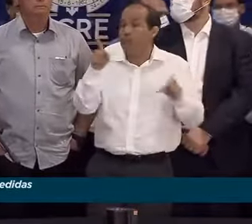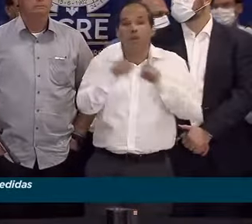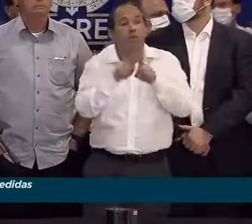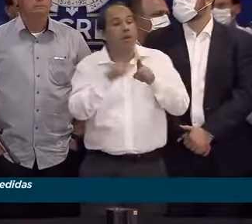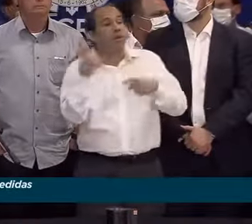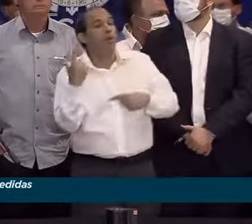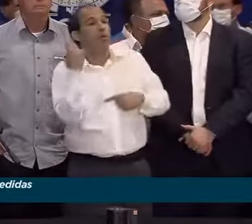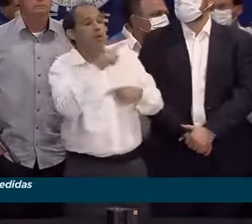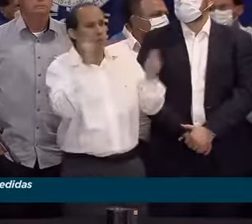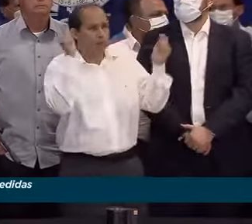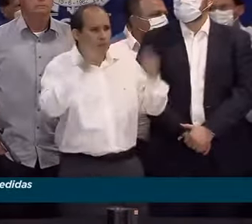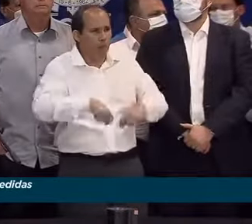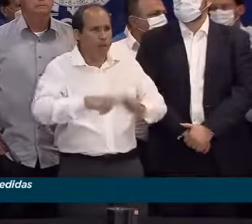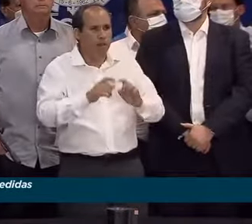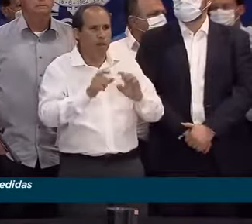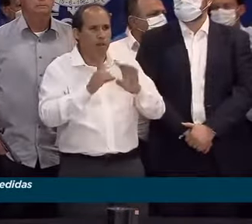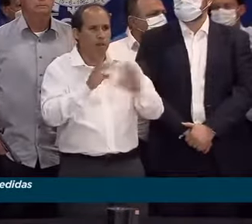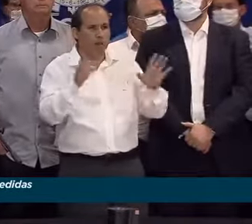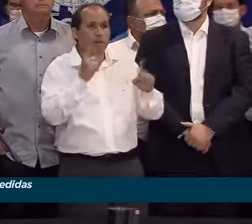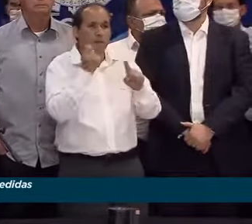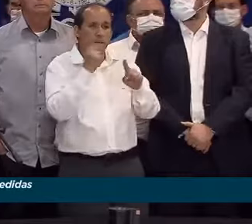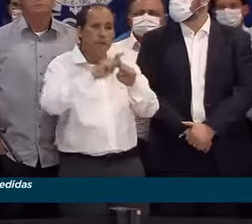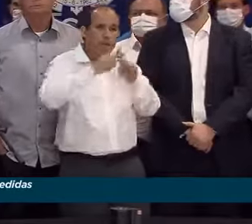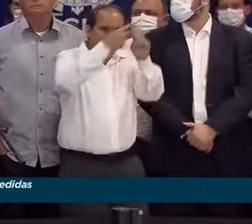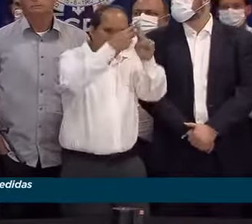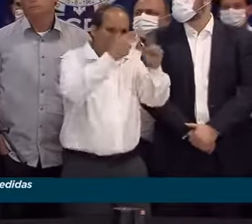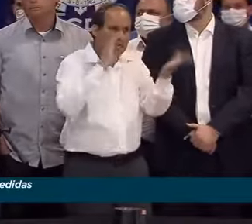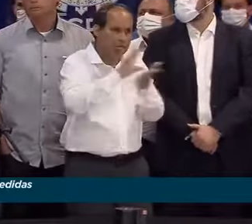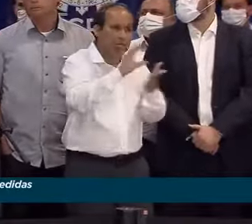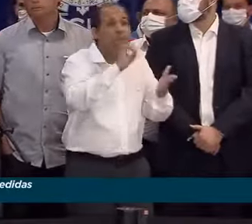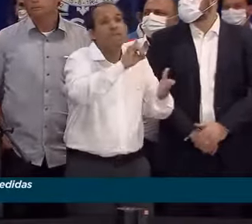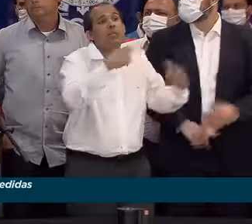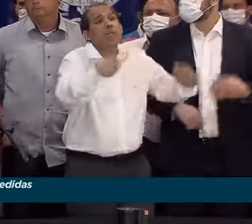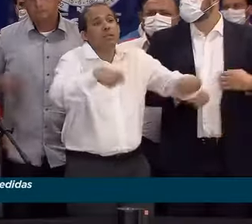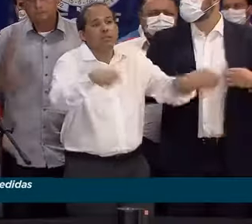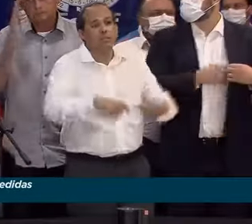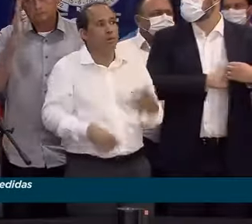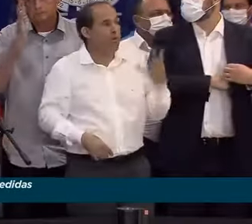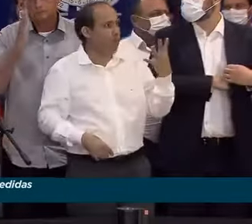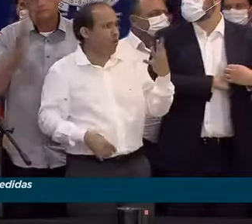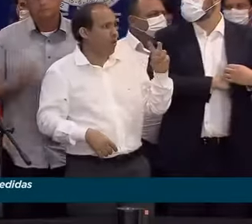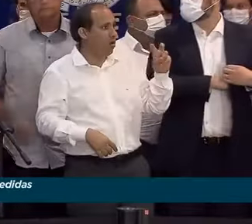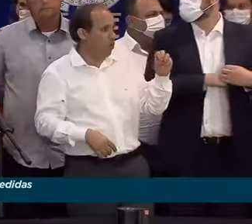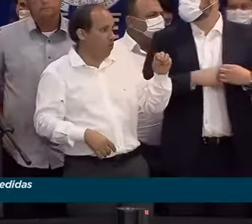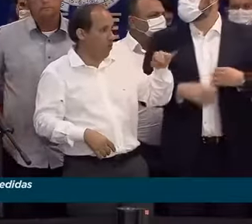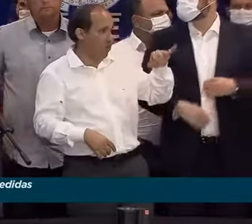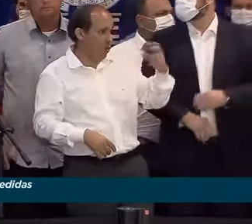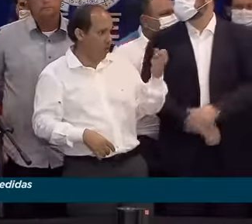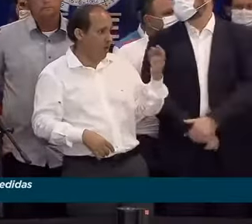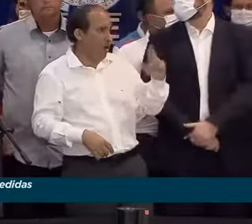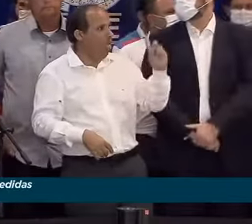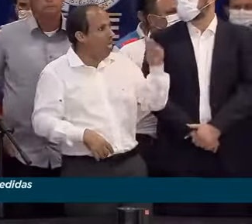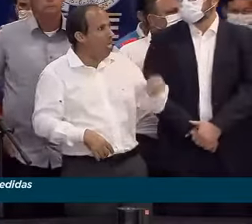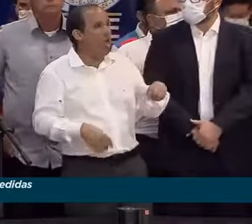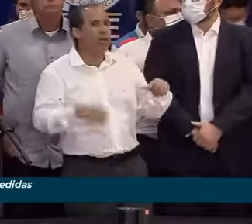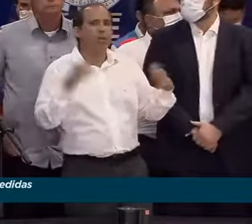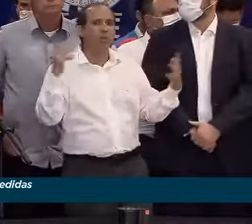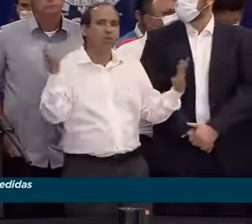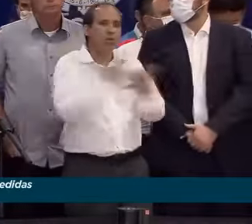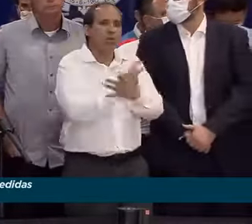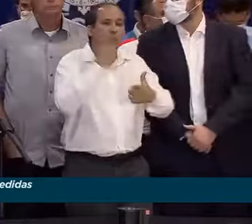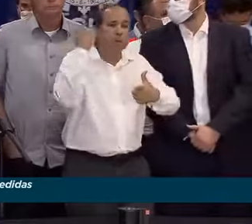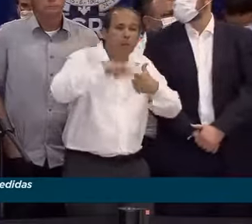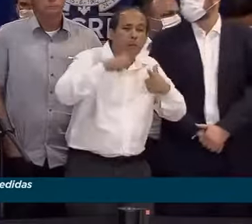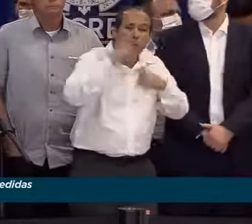a possibilidade de liberar mais verba se fosse necessário. Bom, os 450 milhões são para atender desastres e calamidades em